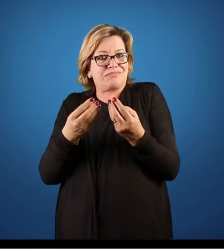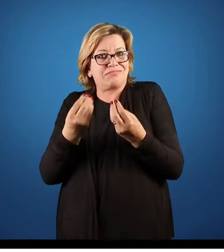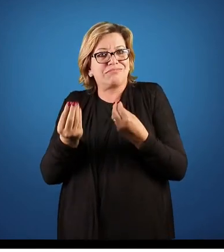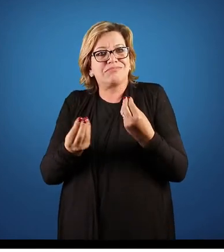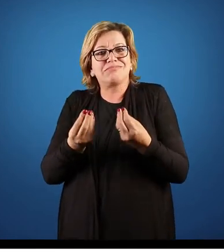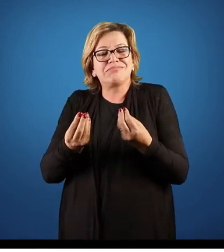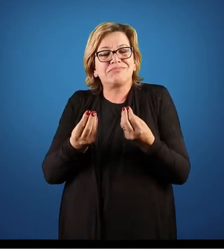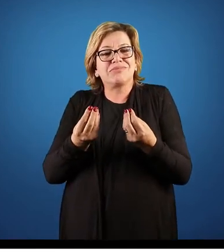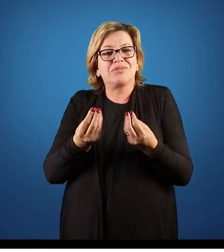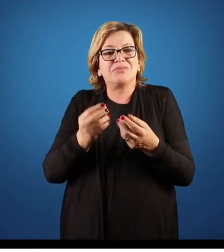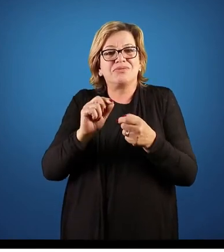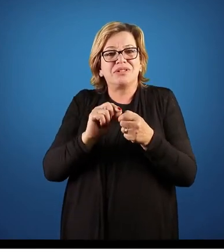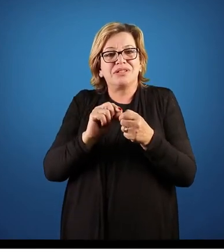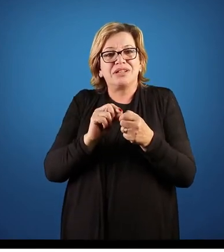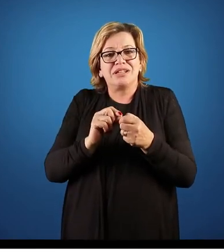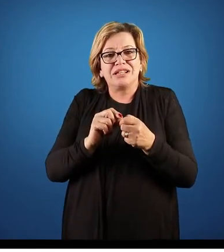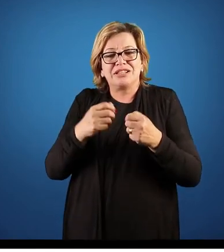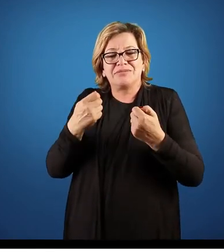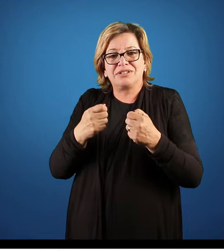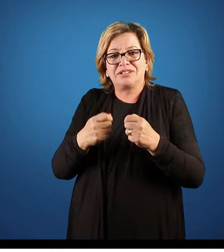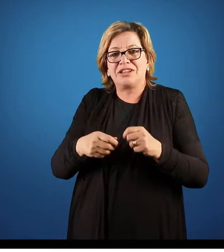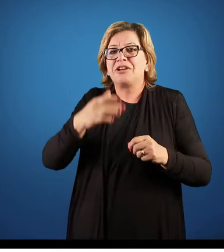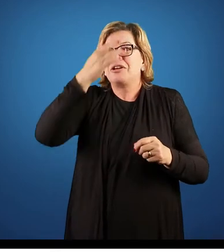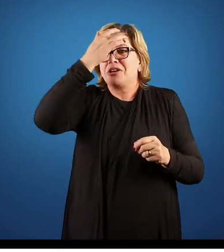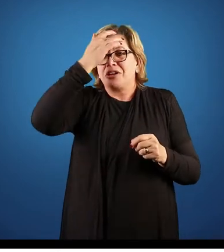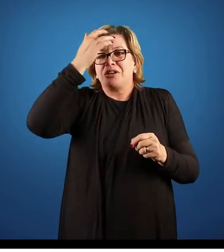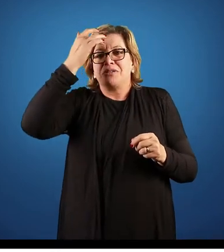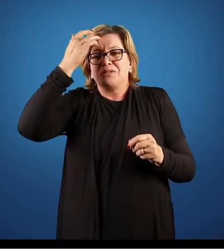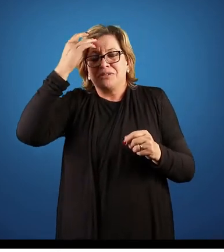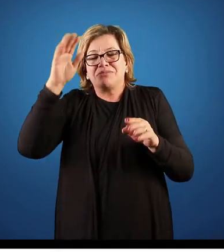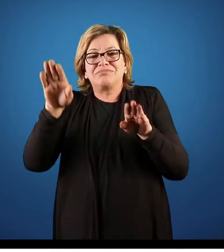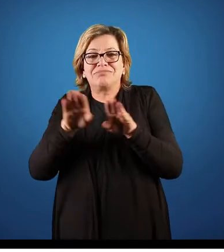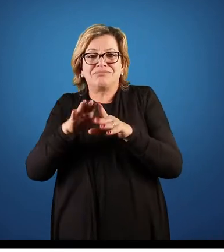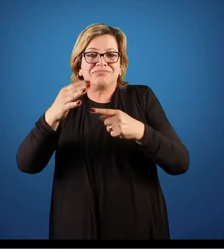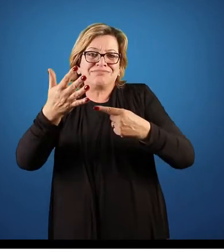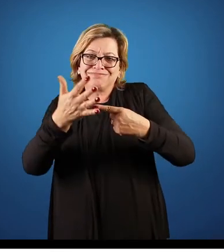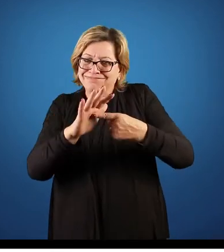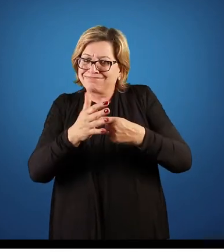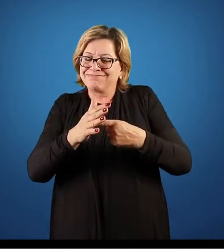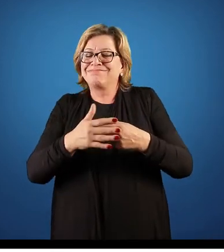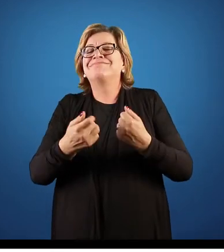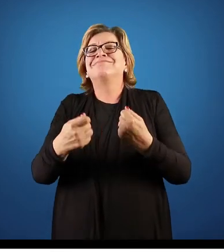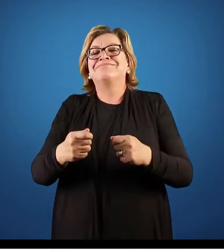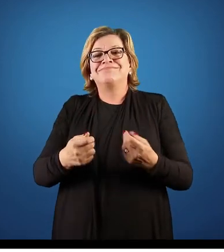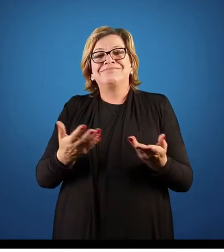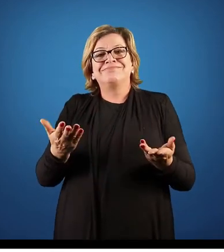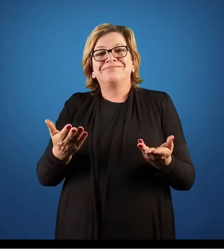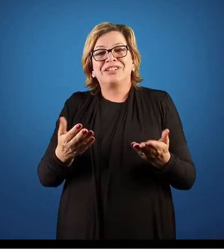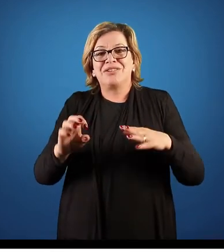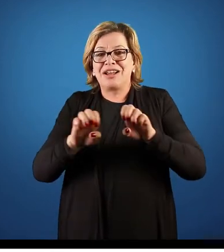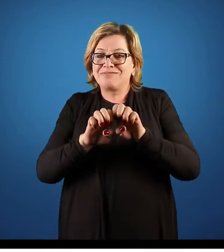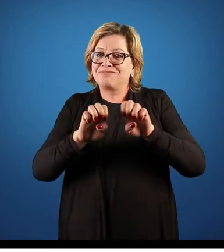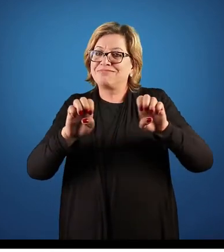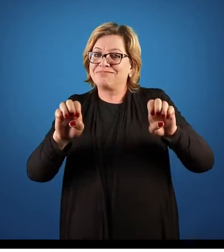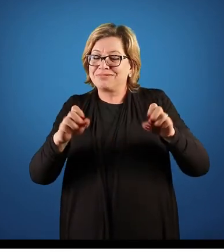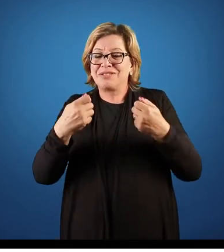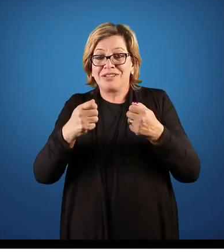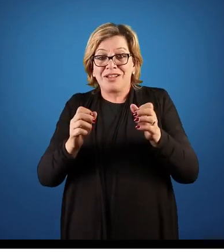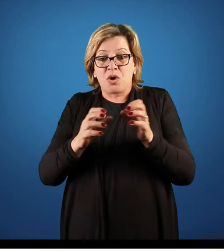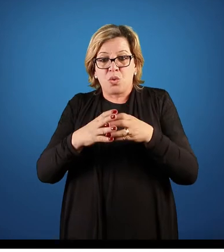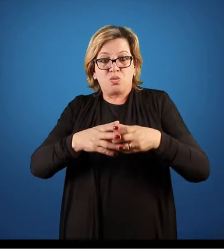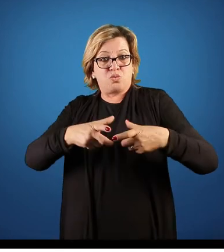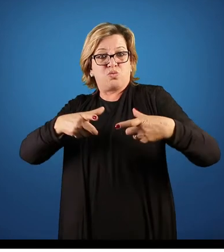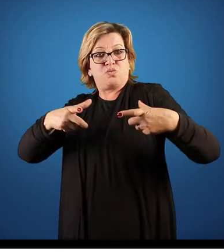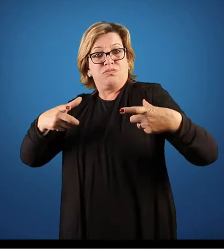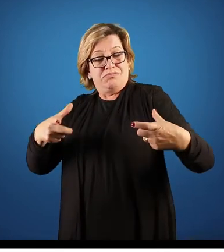a mais que vai acontecer vou ter que ter pessoas e equipamentos para que eu possa fazer isso então a minha estrutura também vai precisar crescer